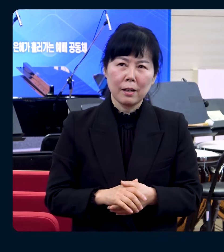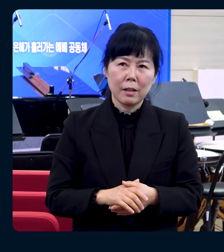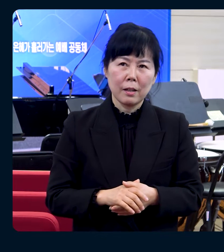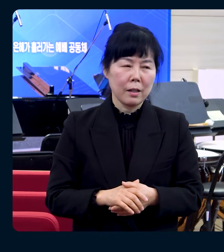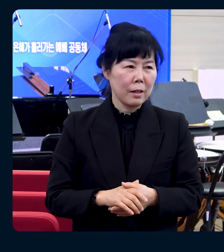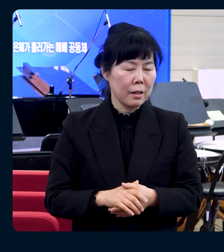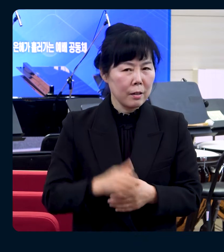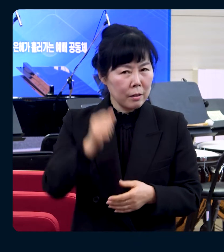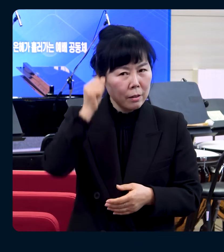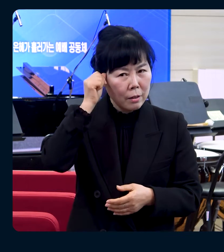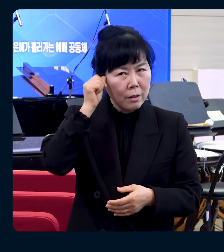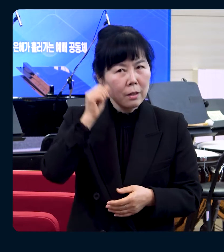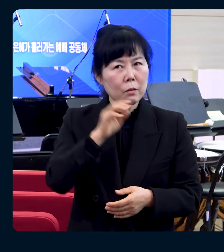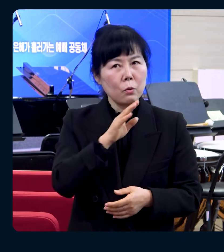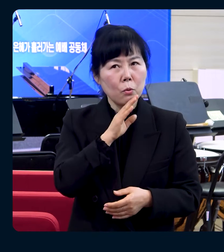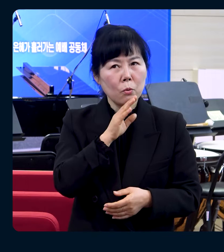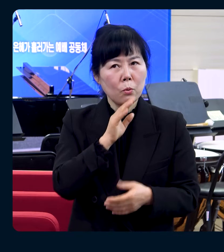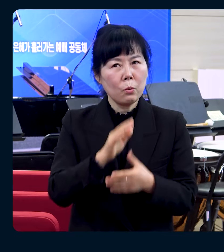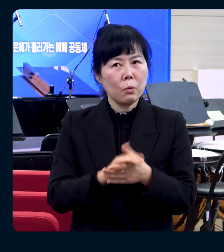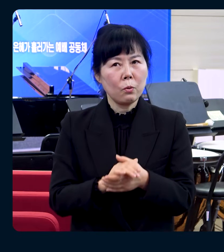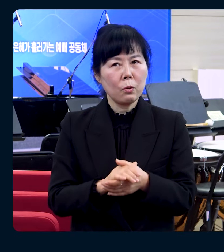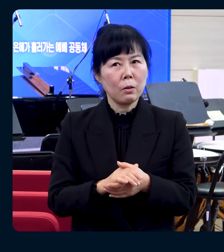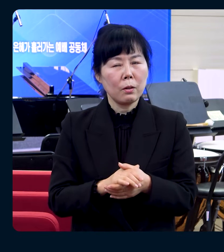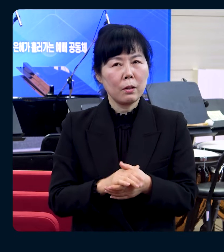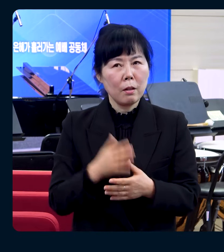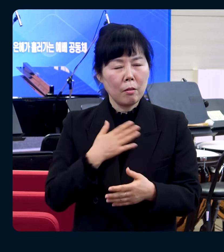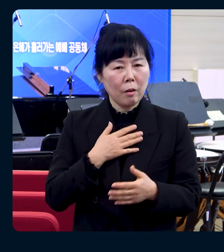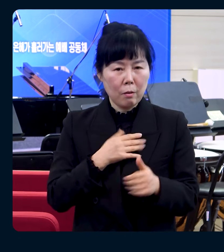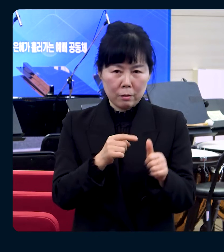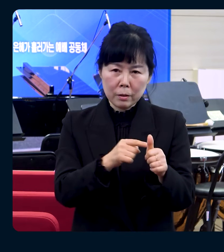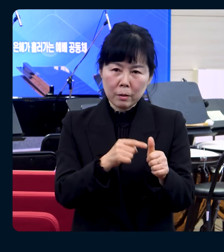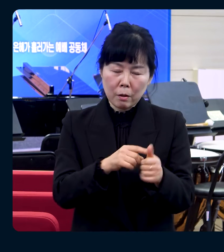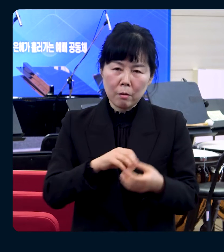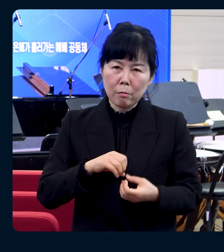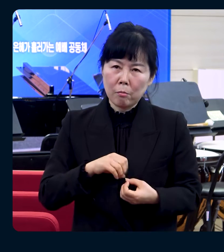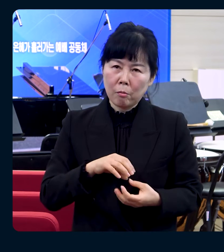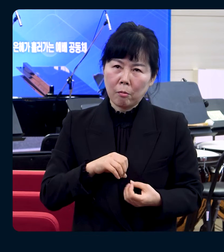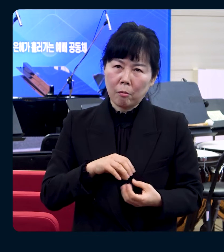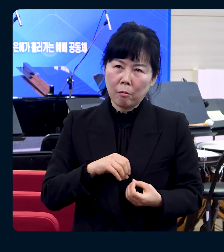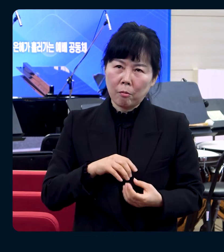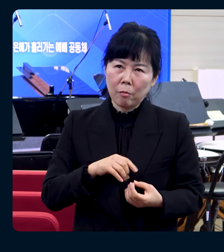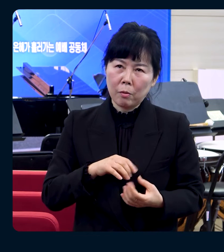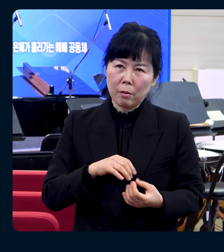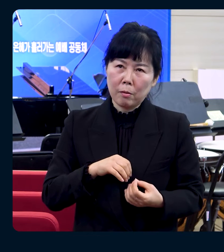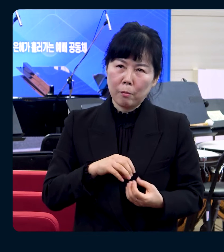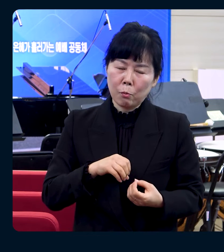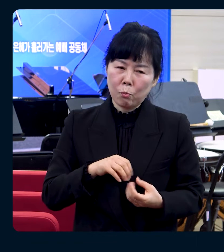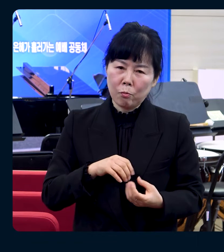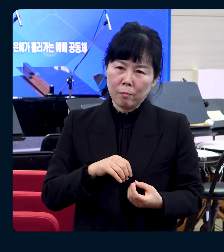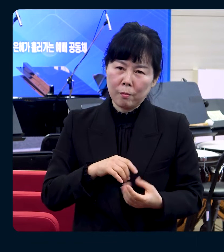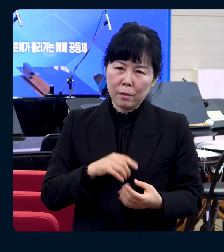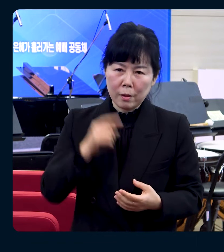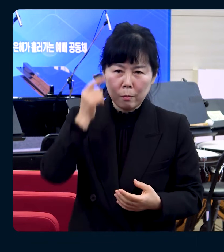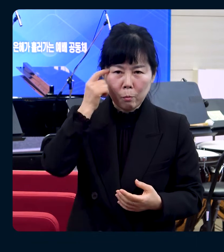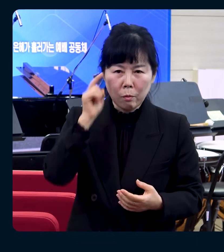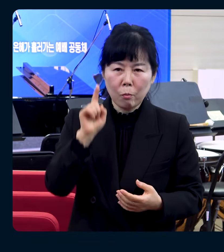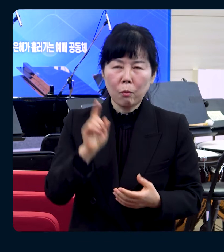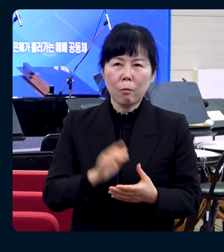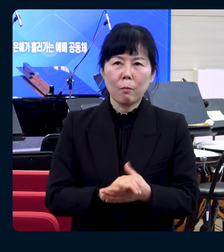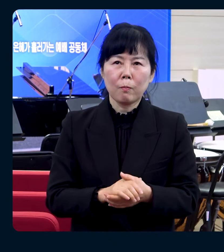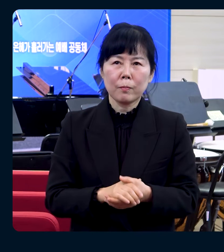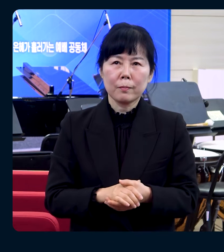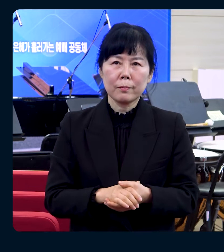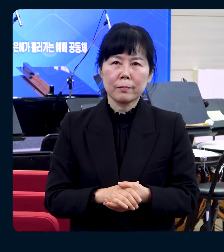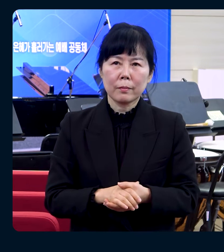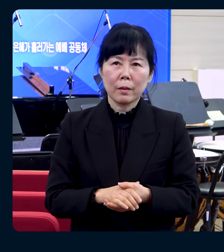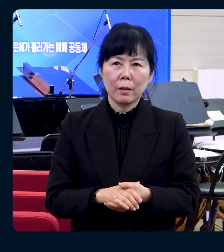그런데 그게 정말 얼마나 강력하게 들어오는지 그 순간 한편에서는 이 전사님 한편에서